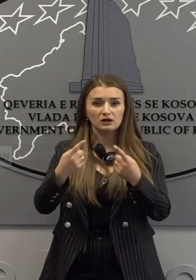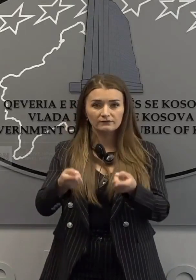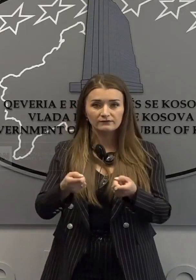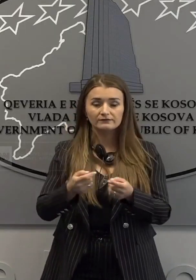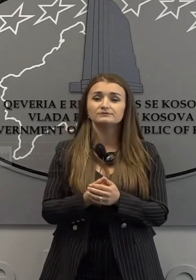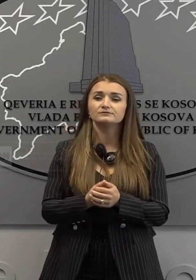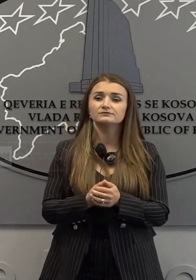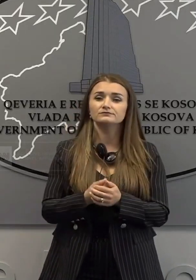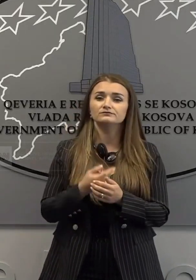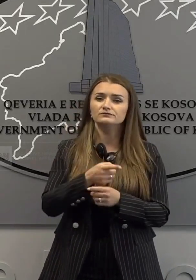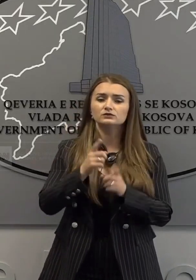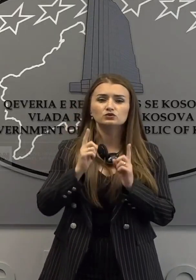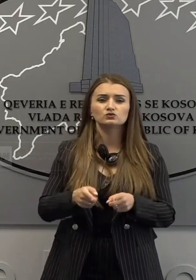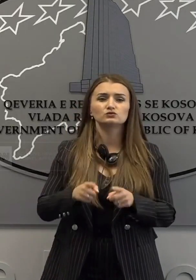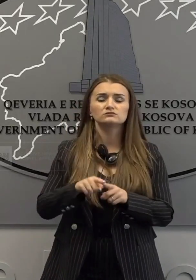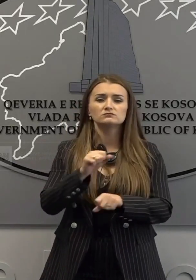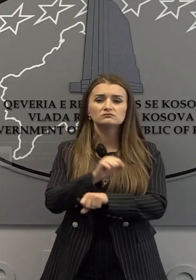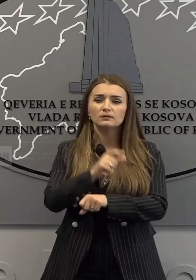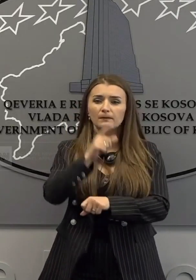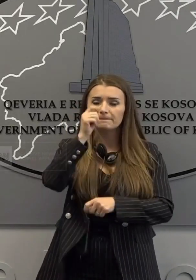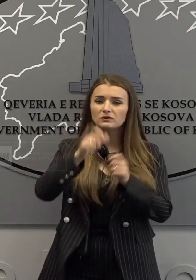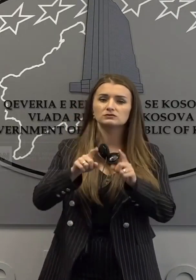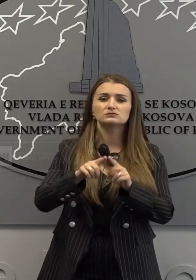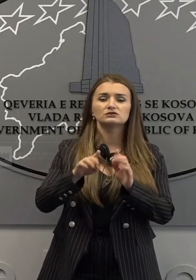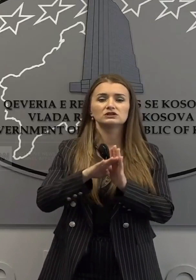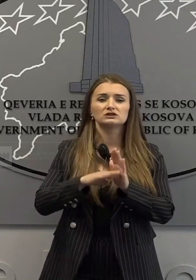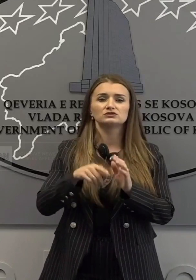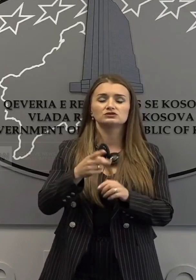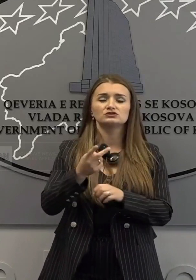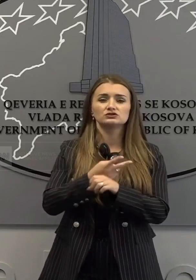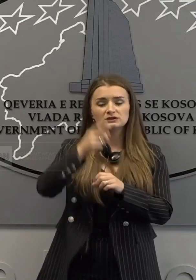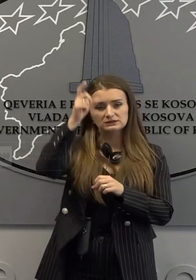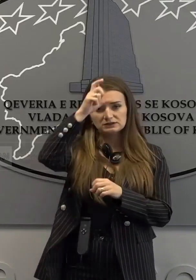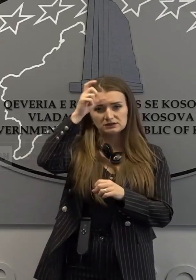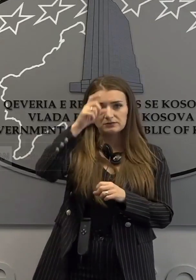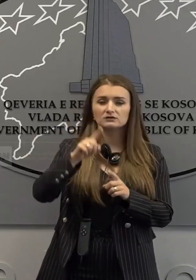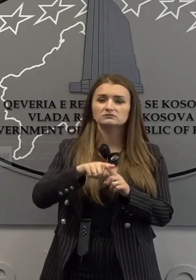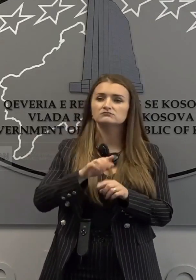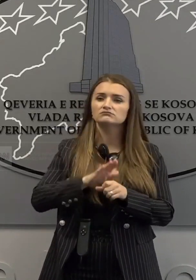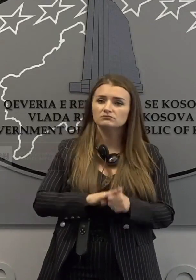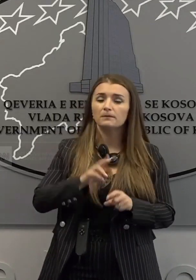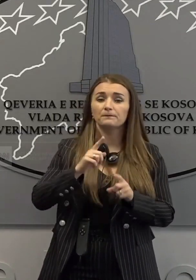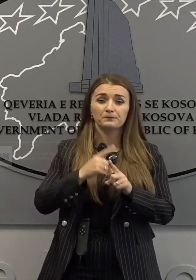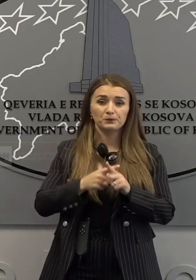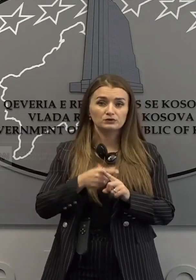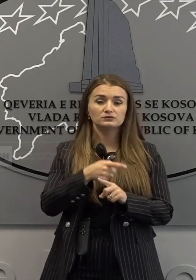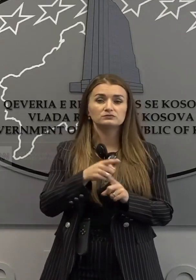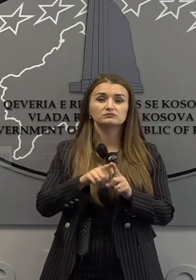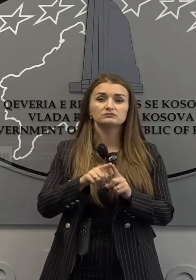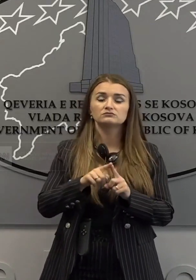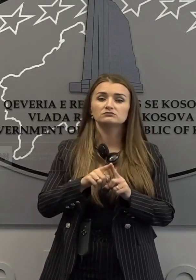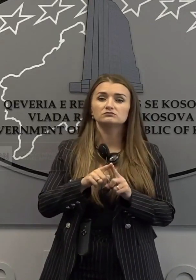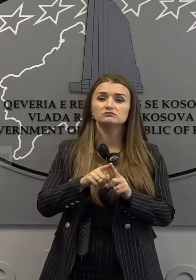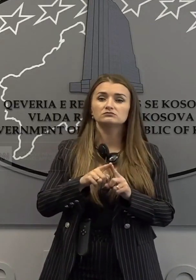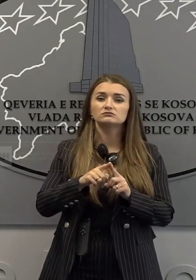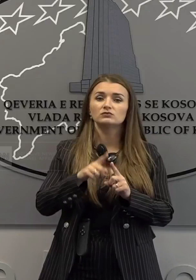do të ndiqen dhe arrestohen të gjithë ata që shkelin rendin kushtetues të Republikës së Serbisë dhe ndodhen aty ku ka pushtet efektiv nga